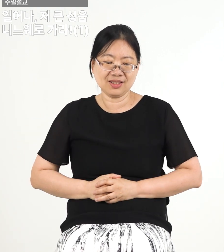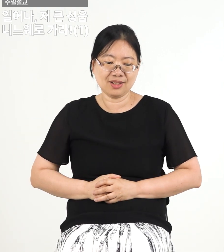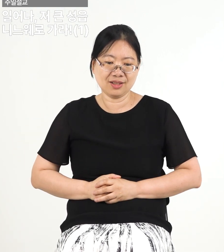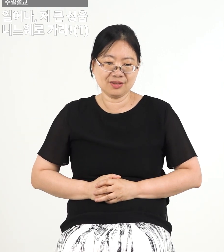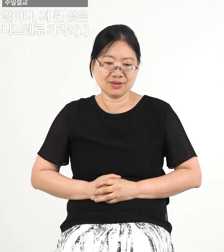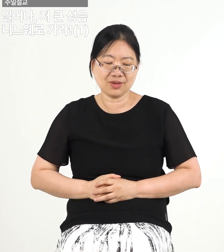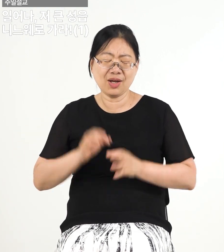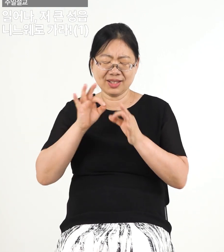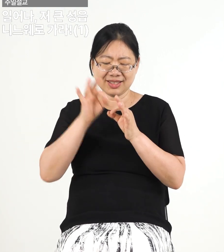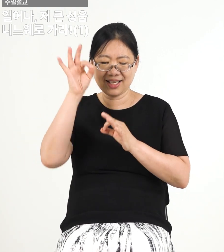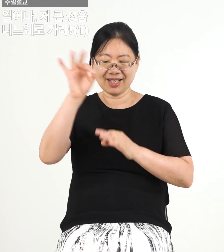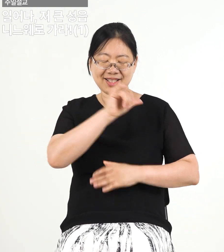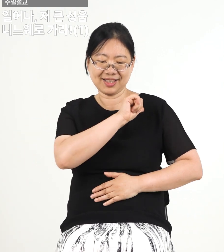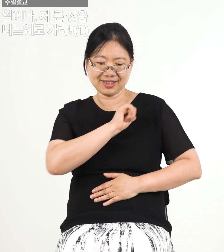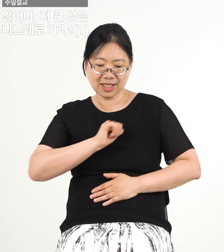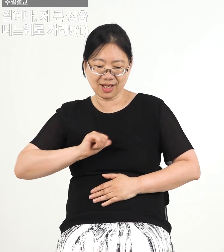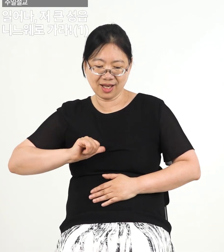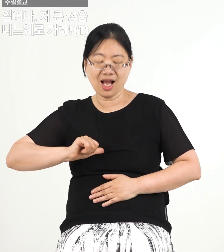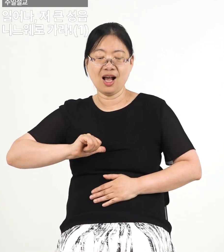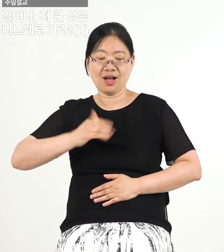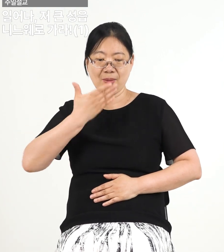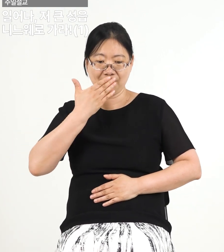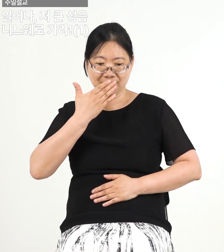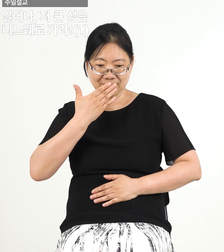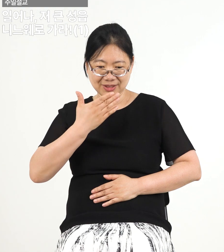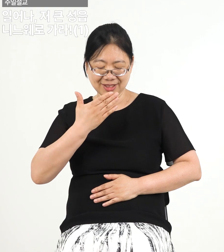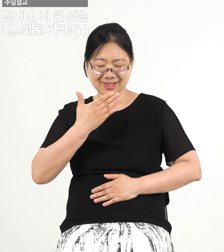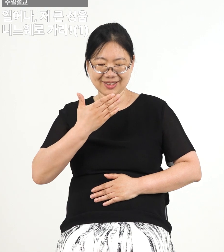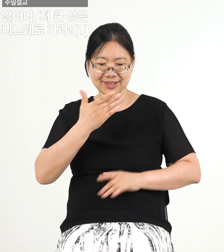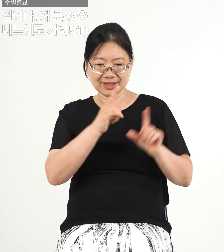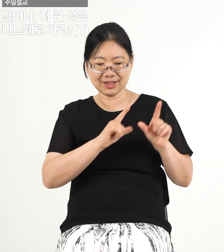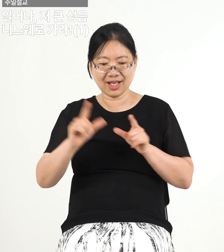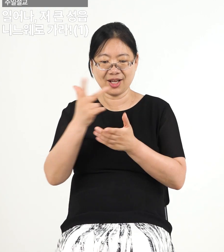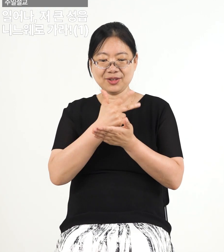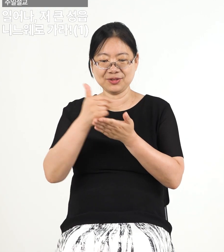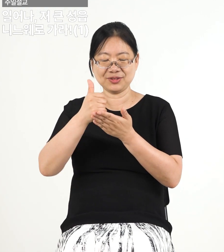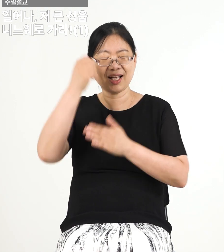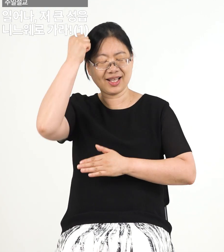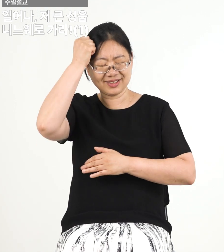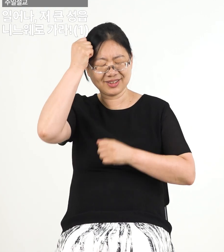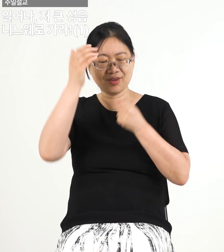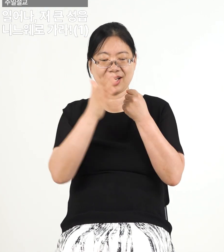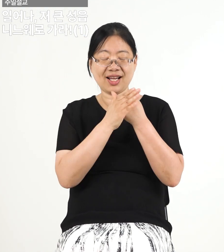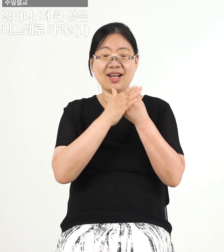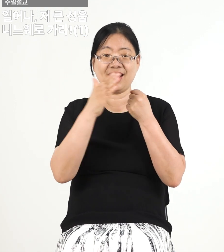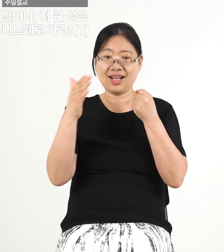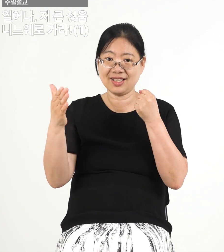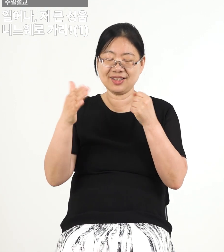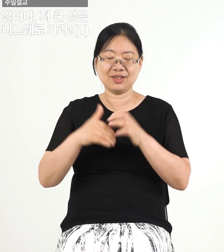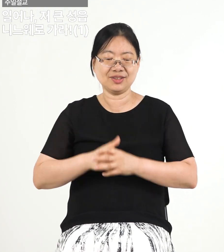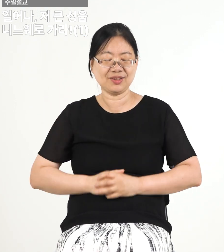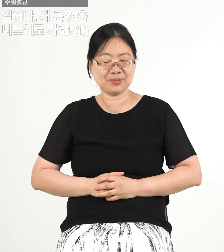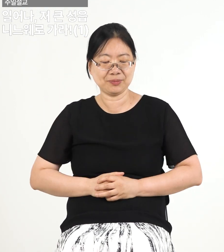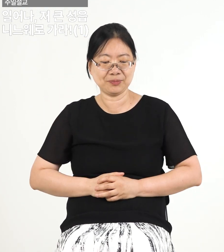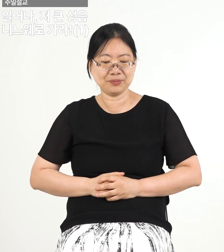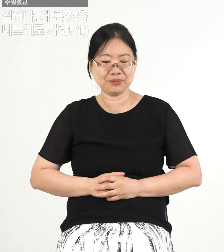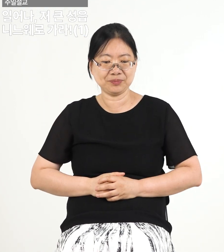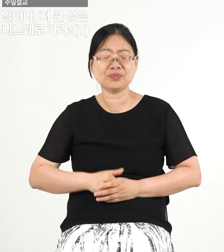길이 젊고 견딘 삶 주가 기억하시니